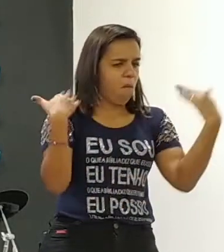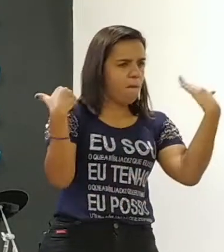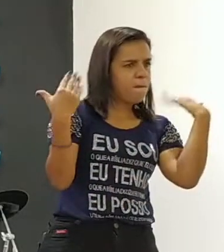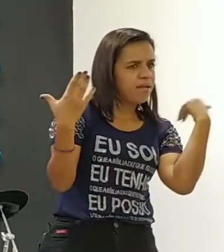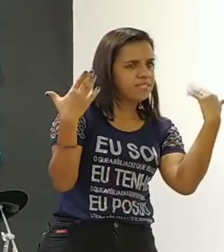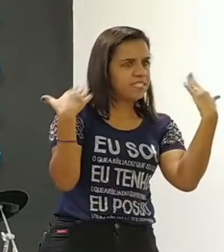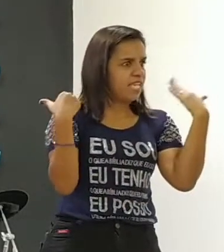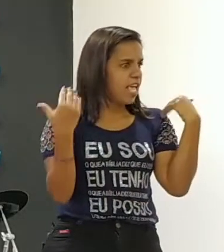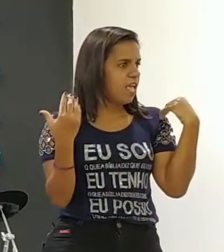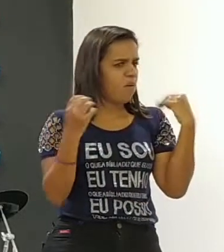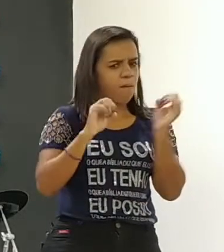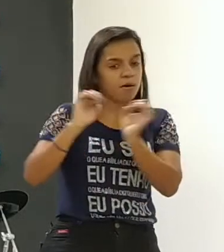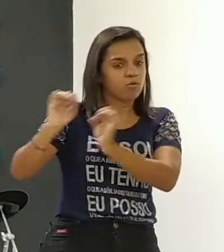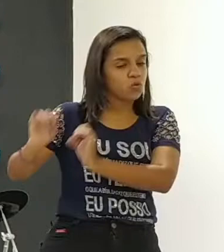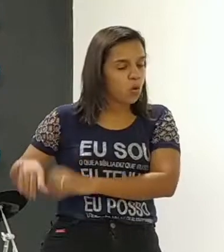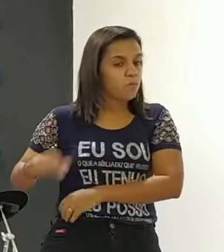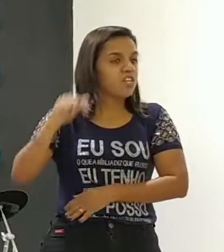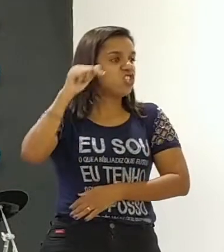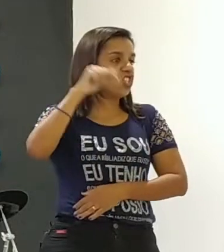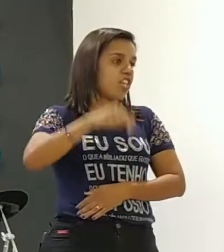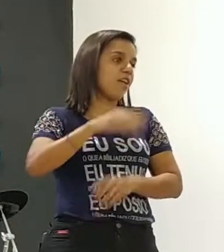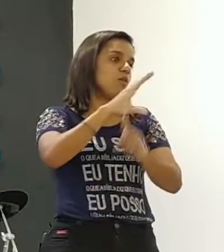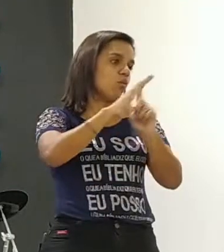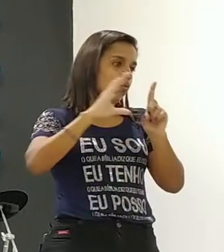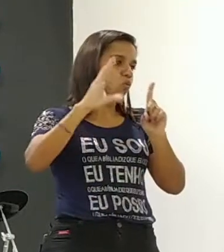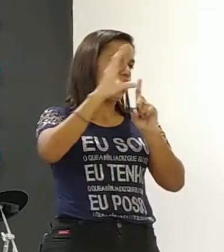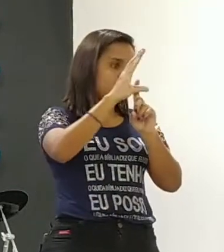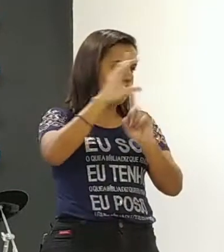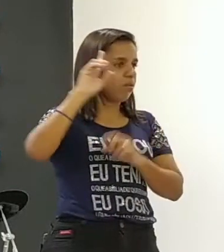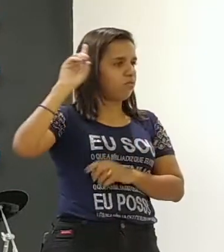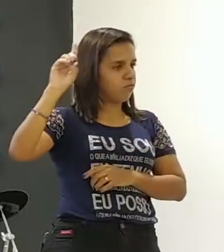que eu ia fazer para poder estar aqui.